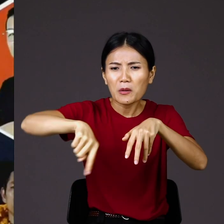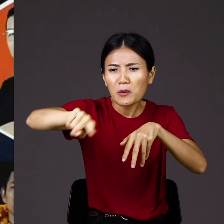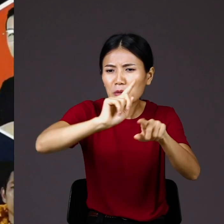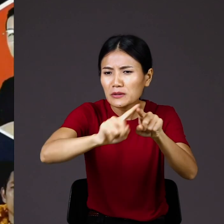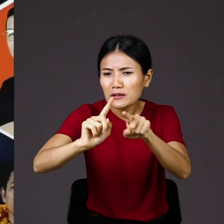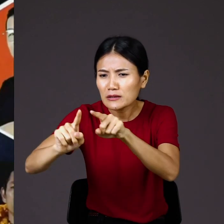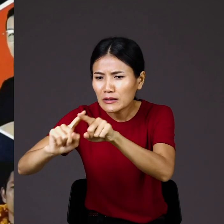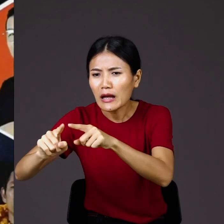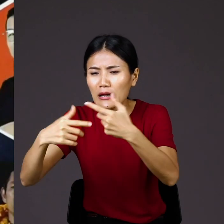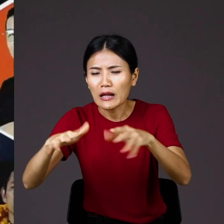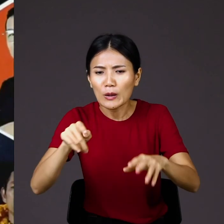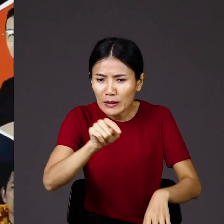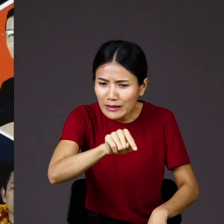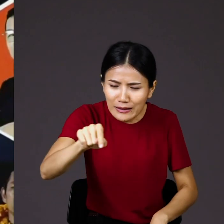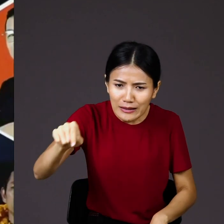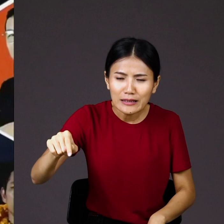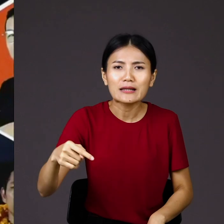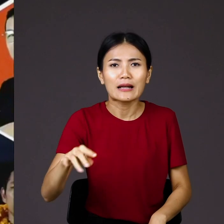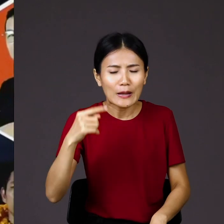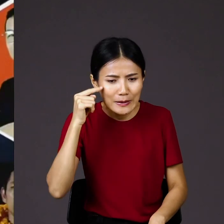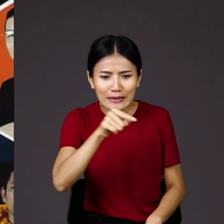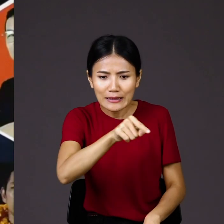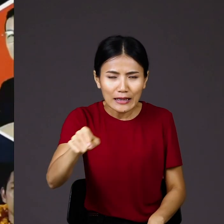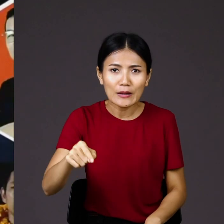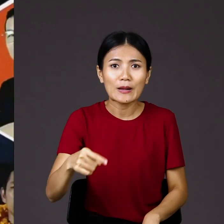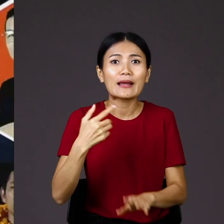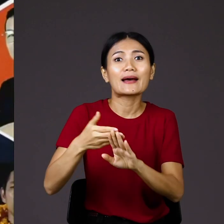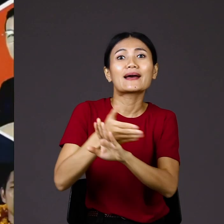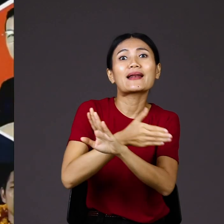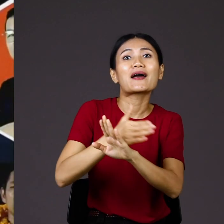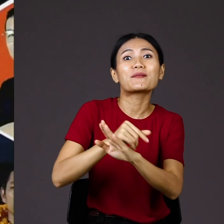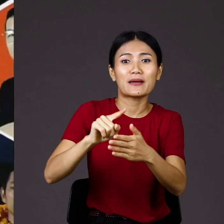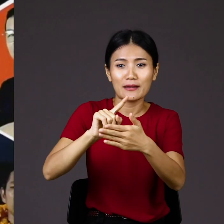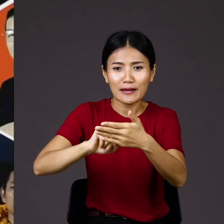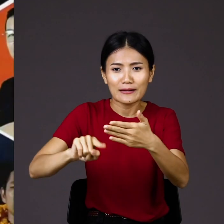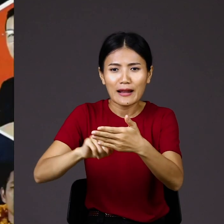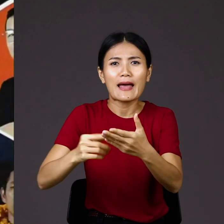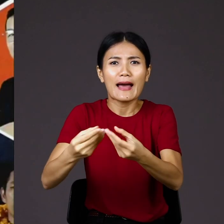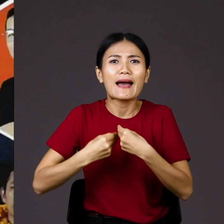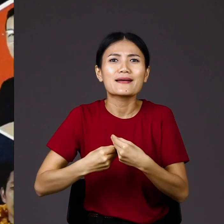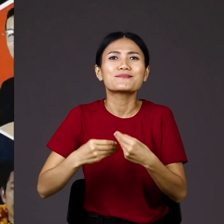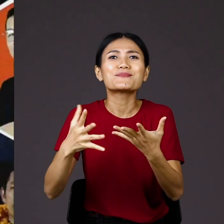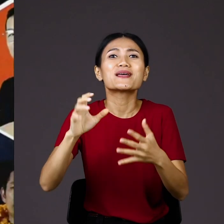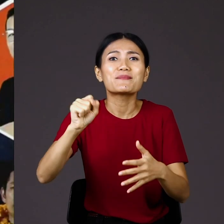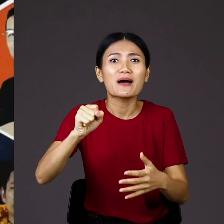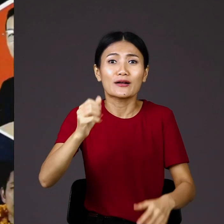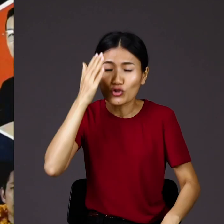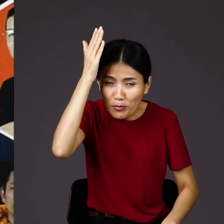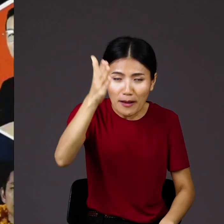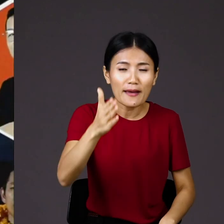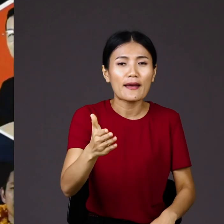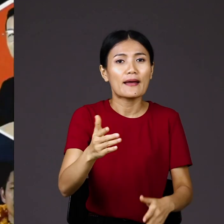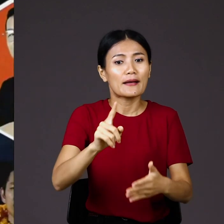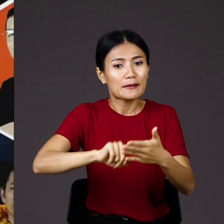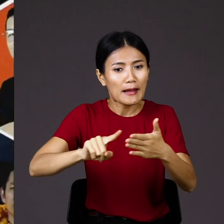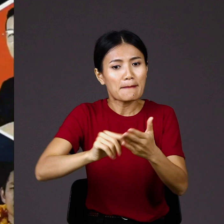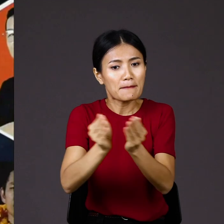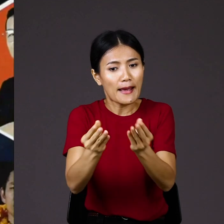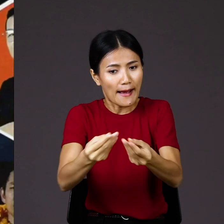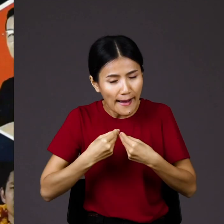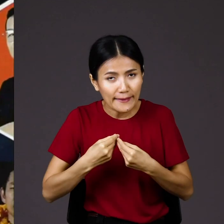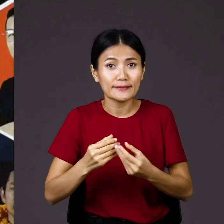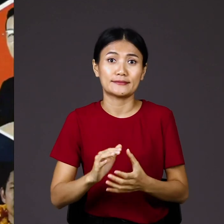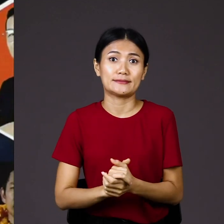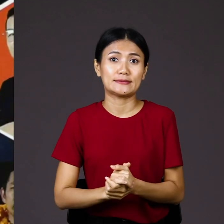งที่แล้วยังไม่ได้เลือกแต่ตั้งใจว่างวดหน้าจะกาให้ครั้งที่แล้วรักพี่เสียดายน้องไปนิดนึงงวดหน้าตั้งใจว่าจะกาให้